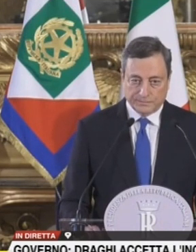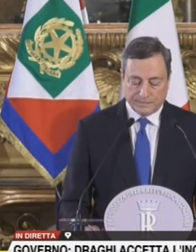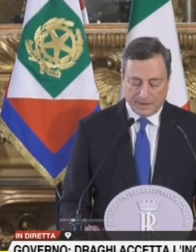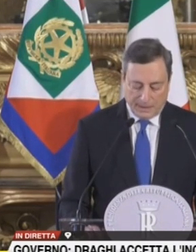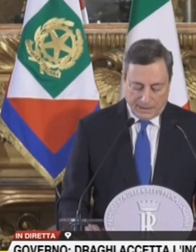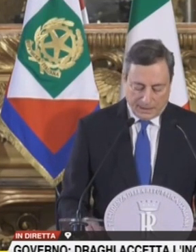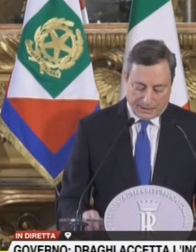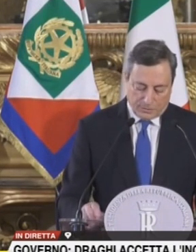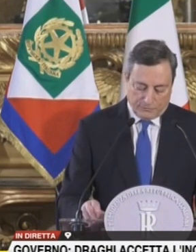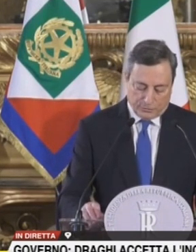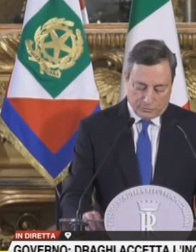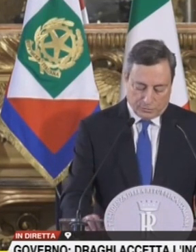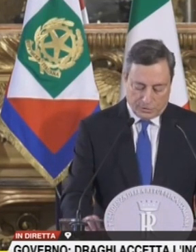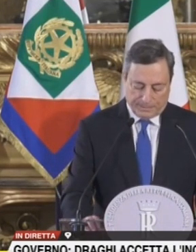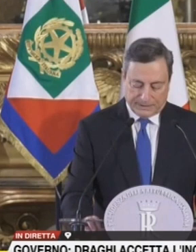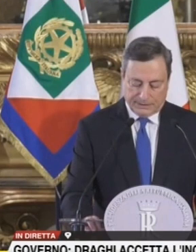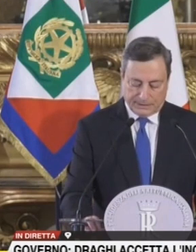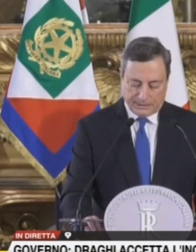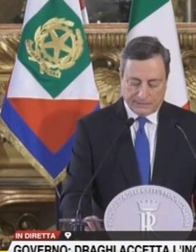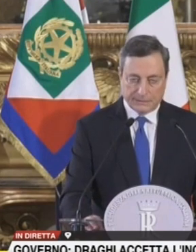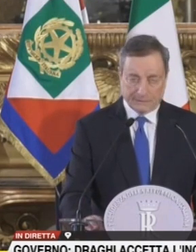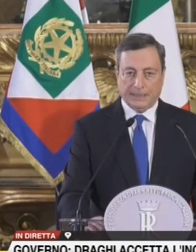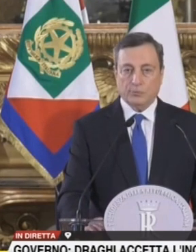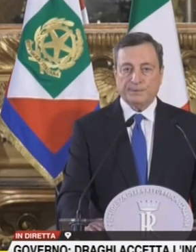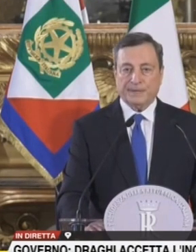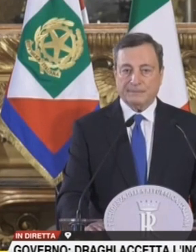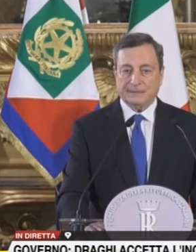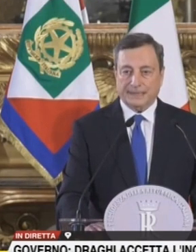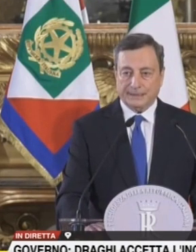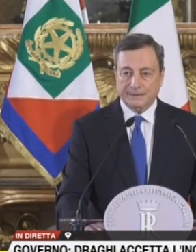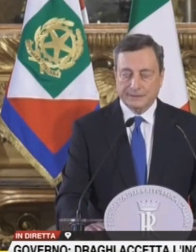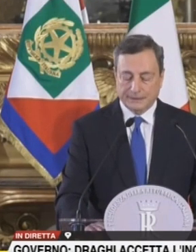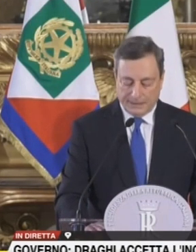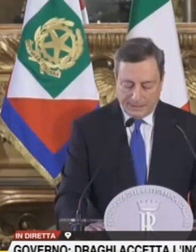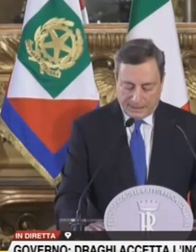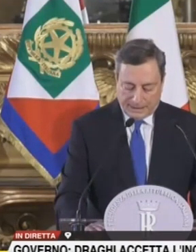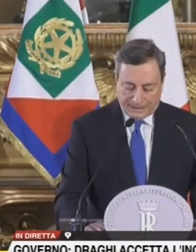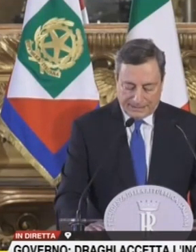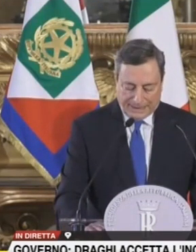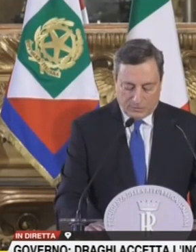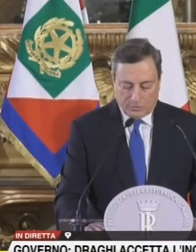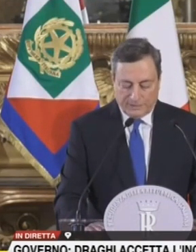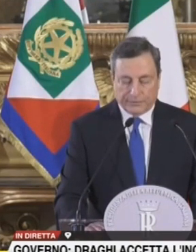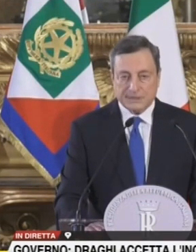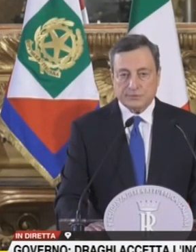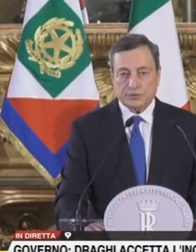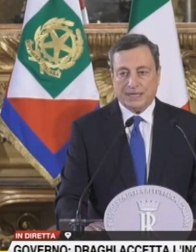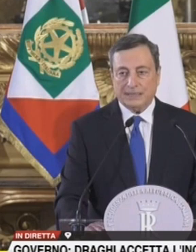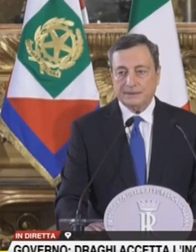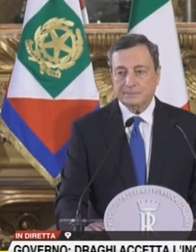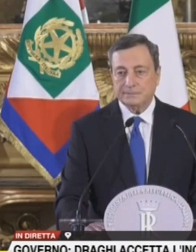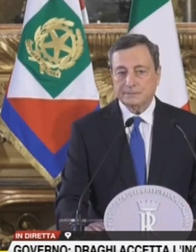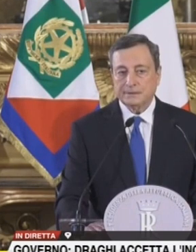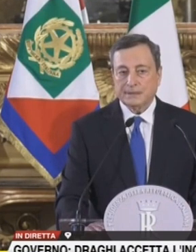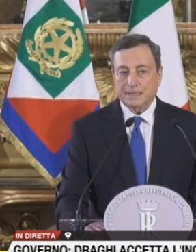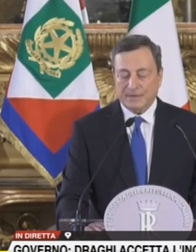fiducioso che dal confronto con i partiti e i gruppi parlamentari e dal dialogo con le forze